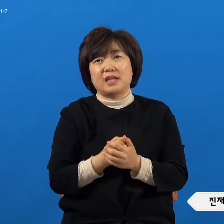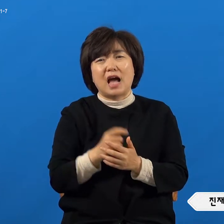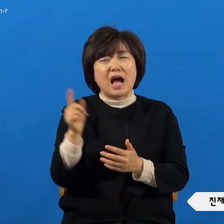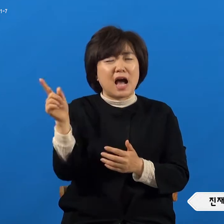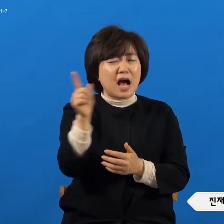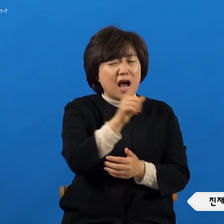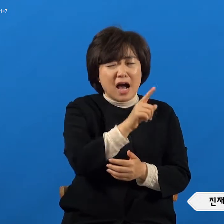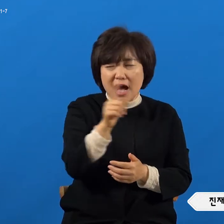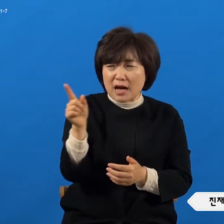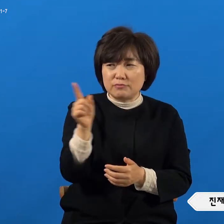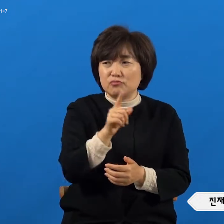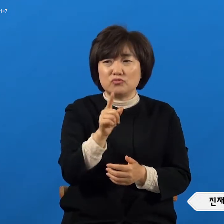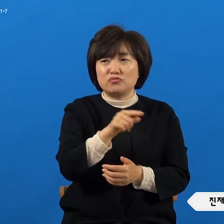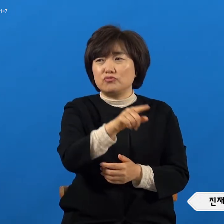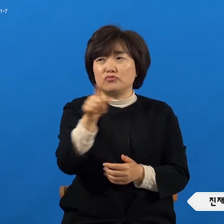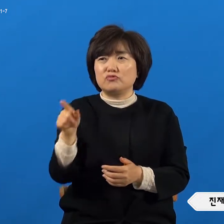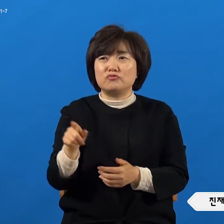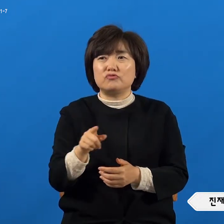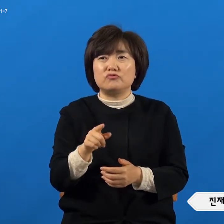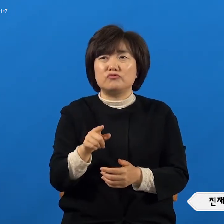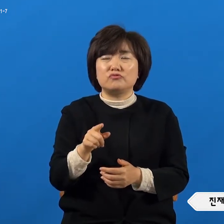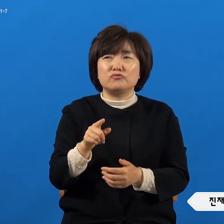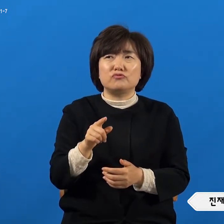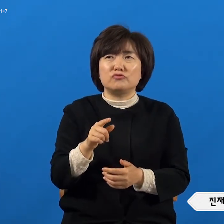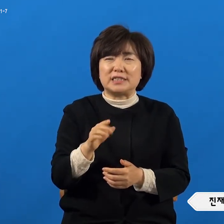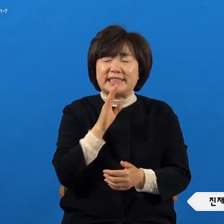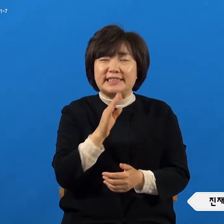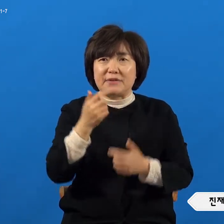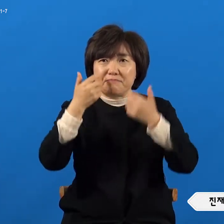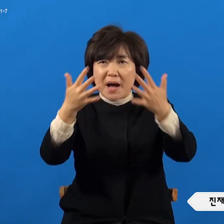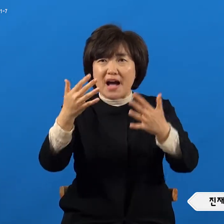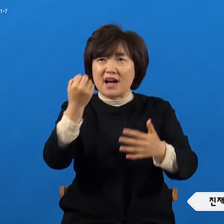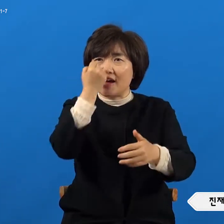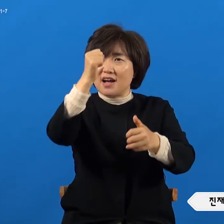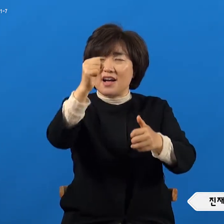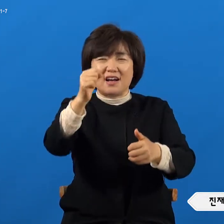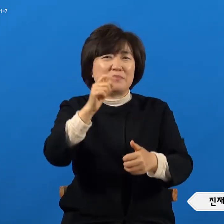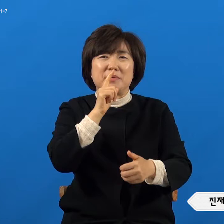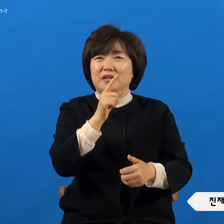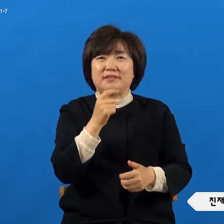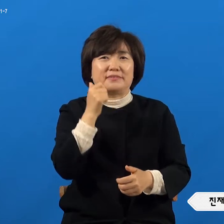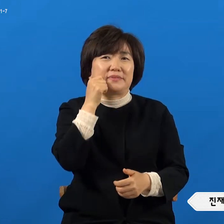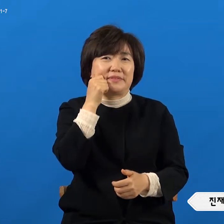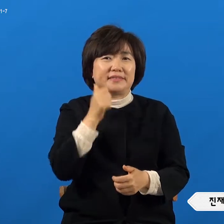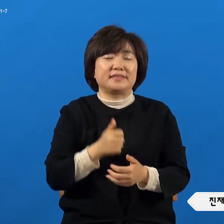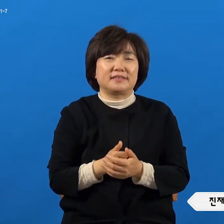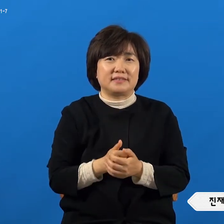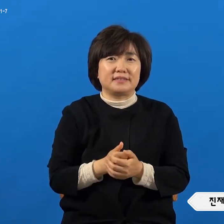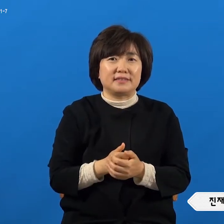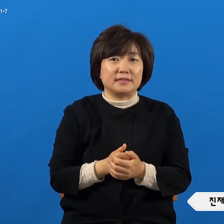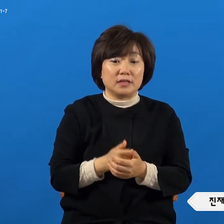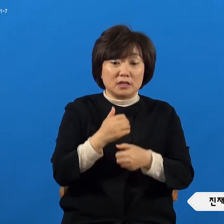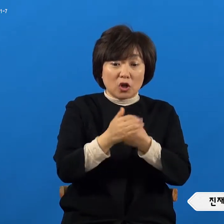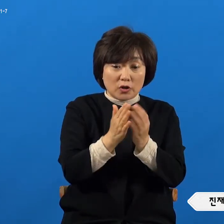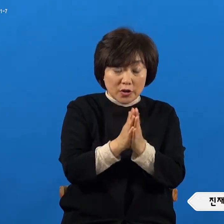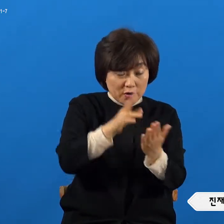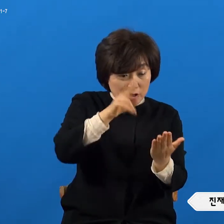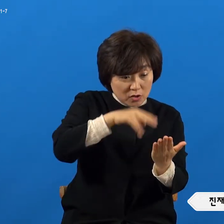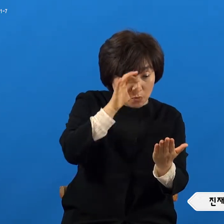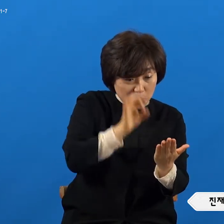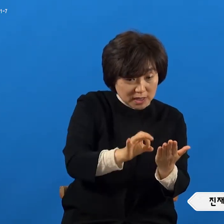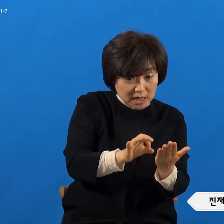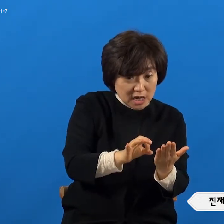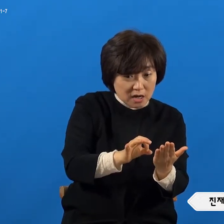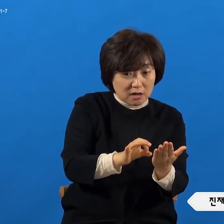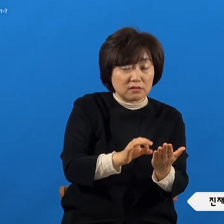개런티 없이 이야기할 수 없다고 그들은 말하고 있습니다. 그러나 성경을 보니까